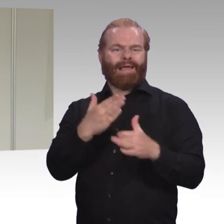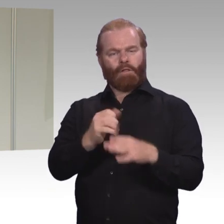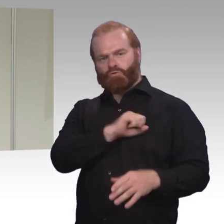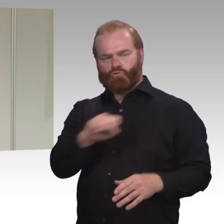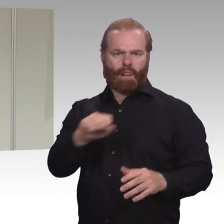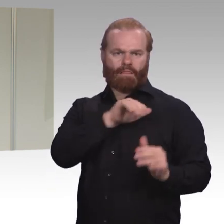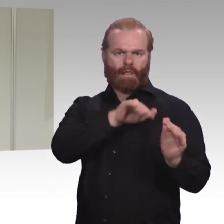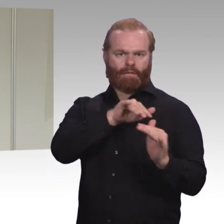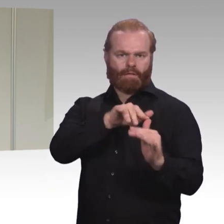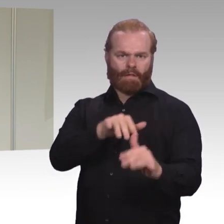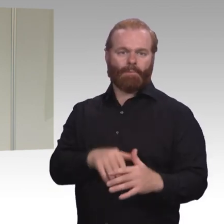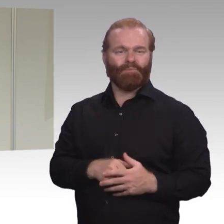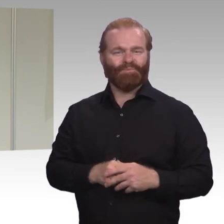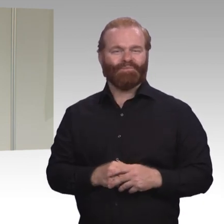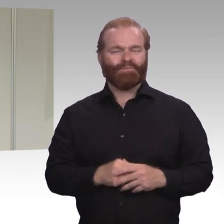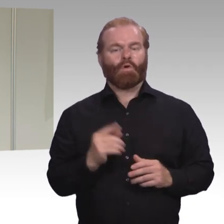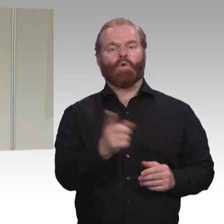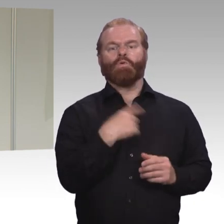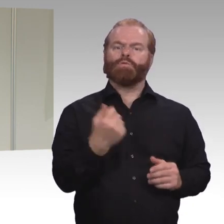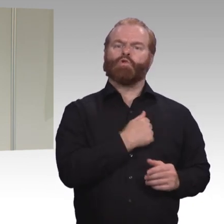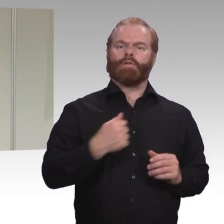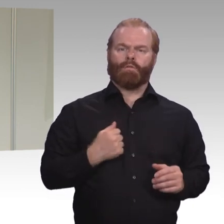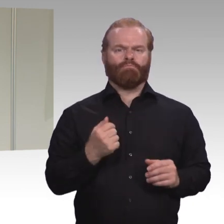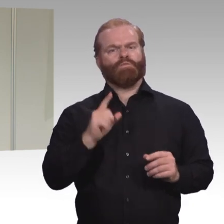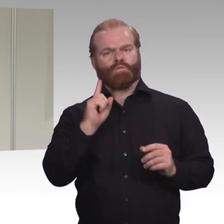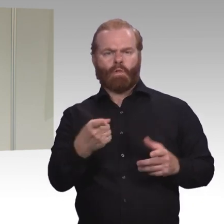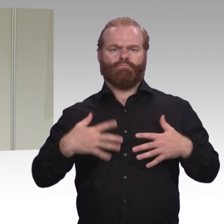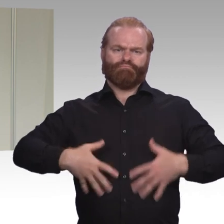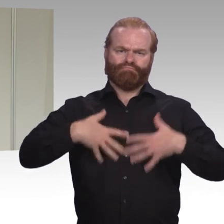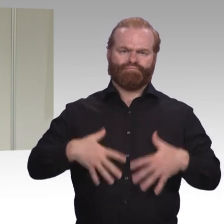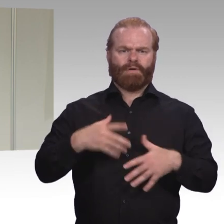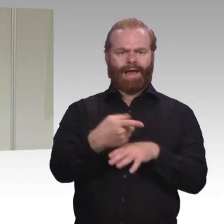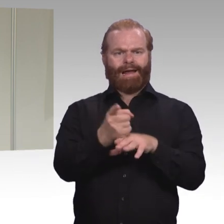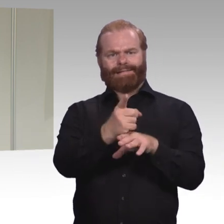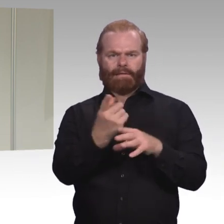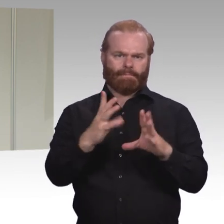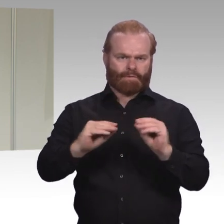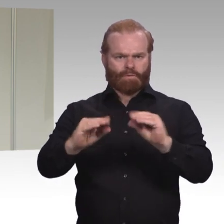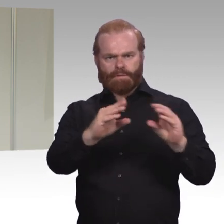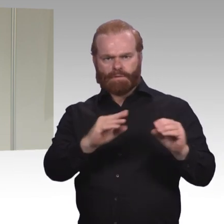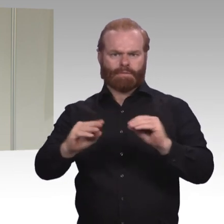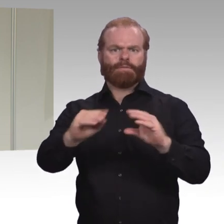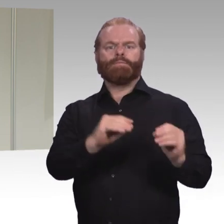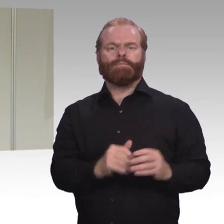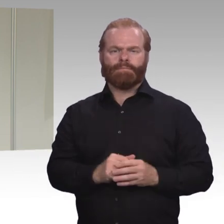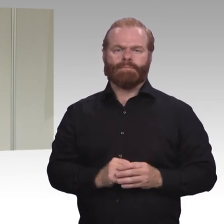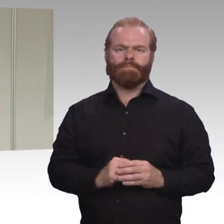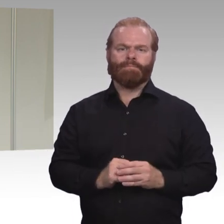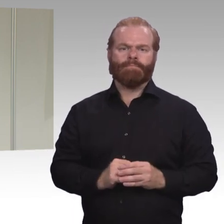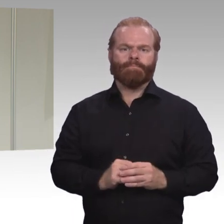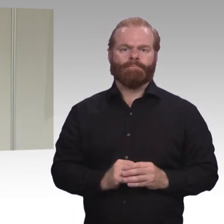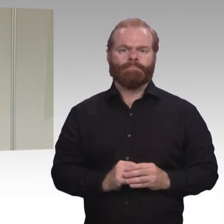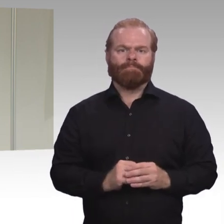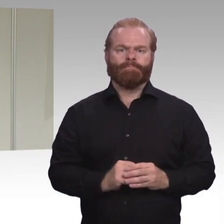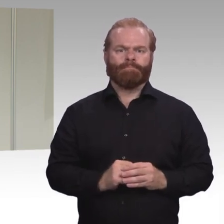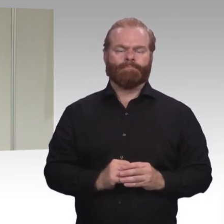jeder Soldat das Gerät hat, das er für seine Aufgabe braucht, und ich betone, in seiner Einheit und